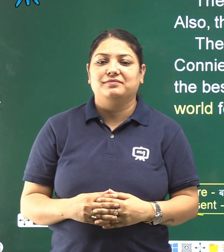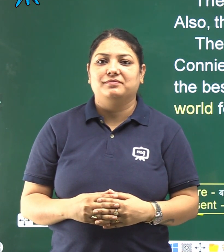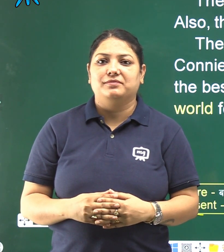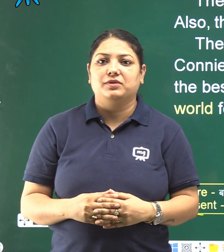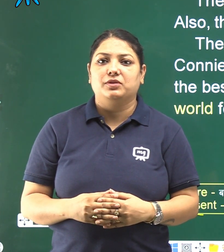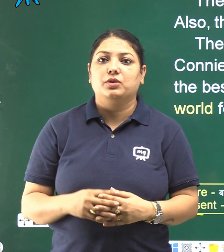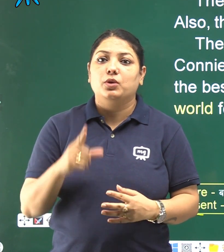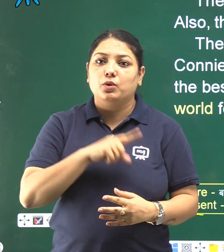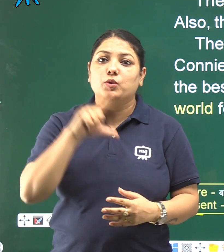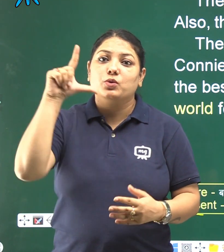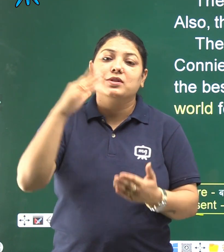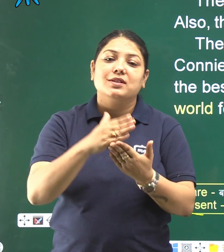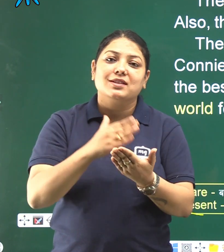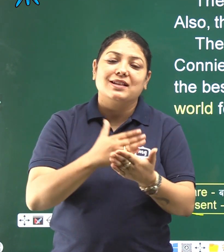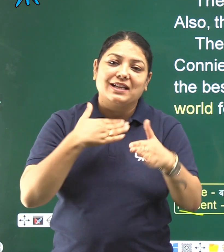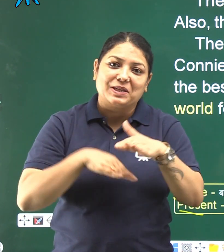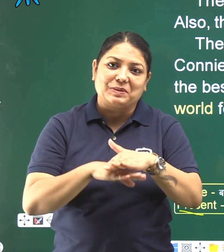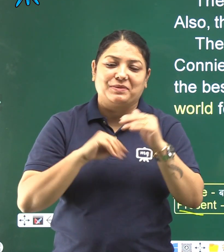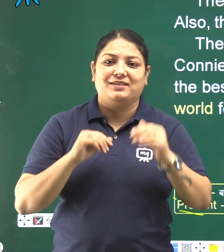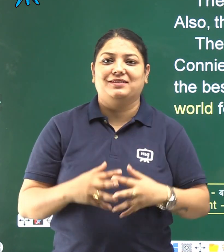उस पत्र में